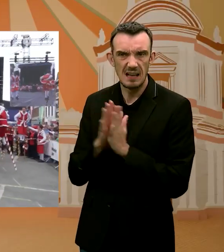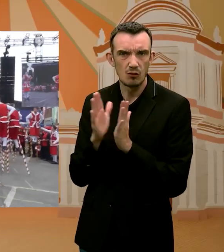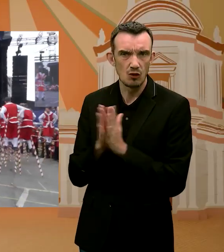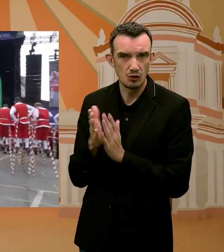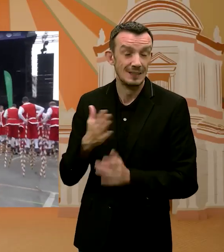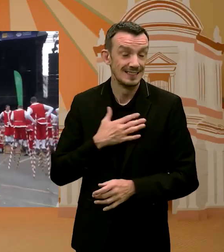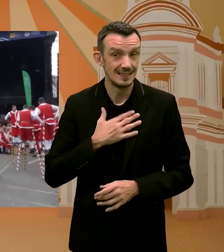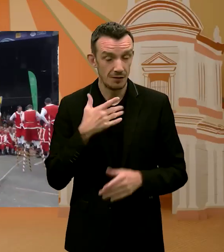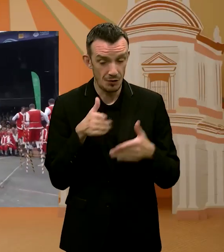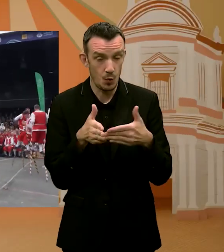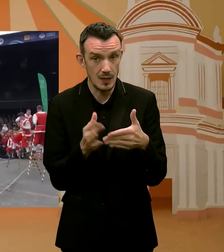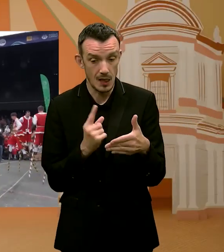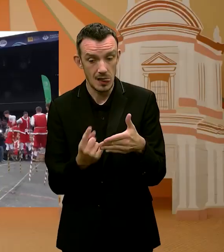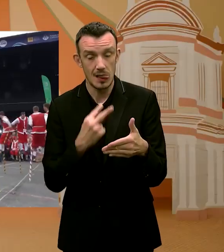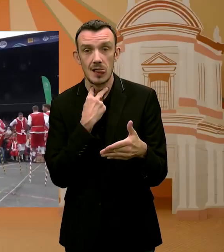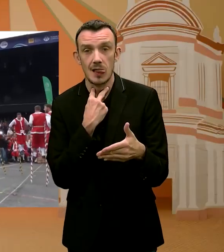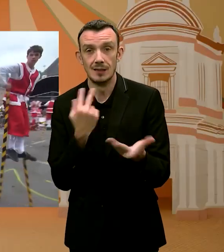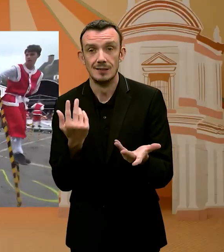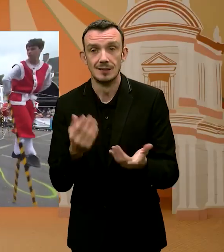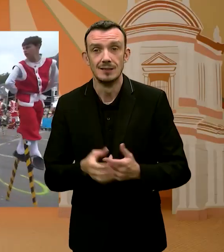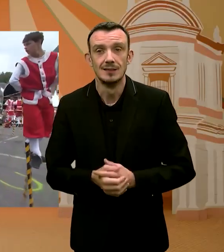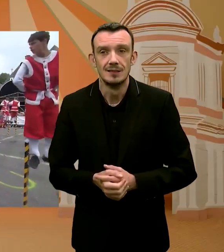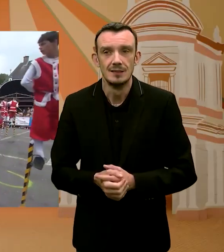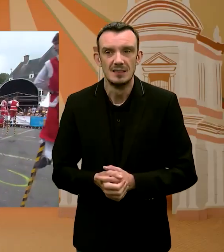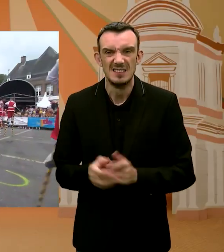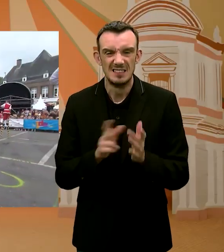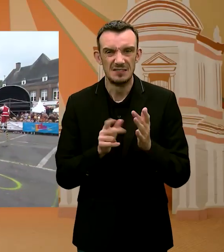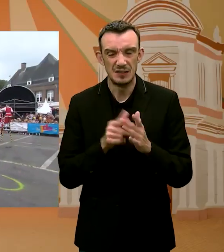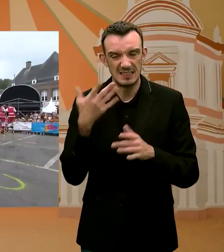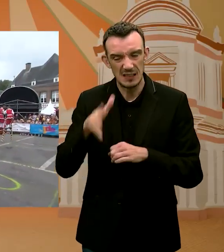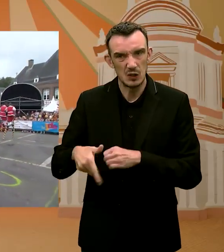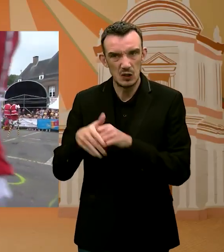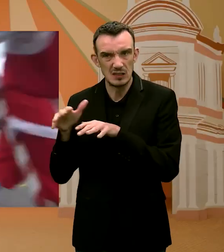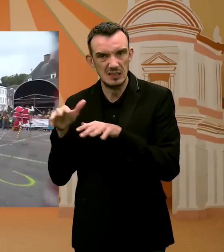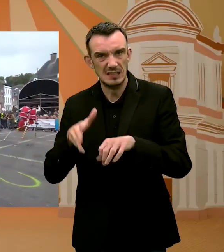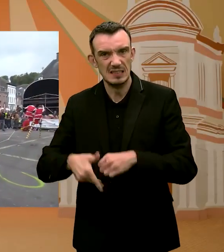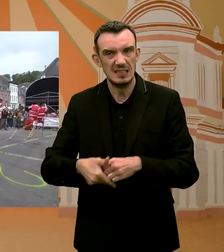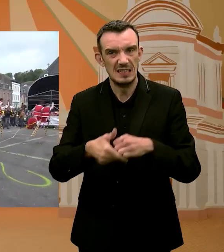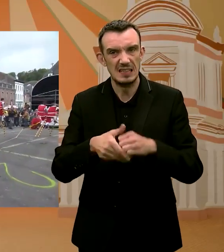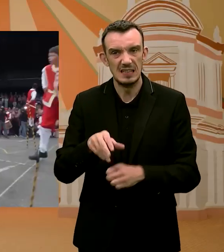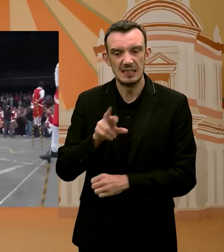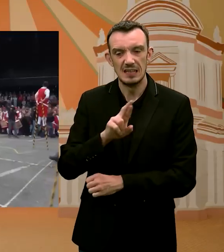coincés. Il faudrait que d'autres à Mélan viennent les aider. Et Romain Patrice qui vient de se sortir de la mêlée avec brio.